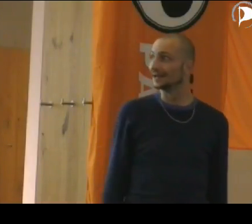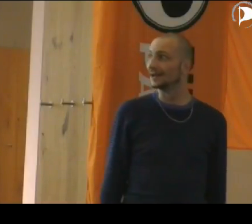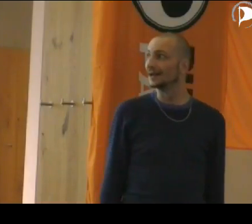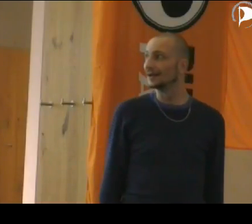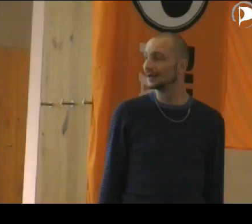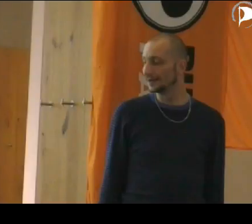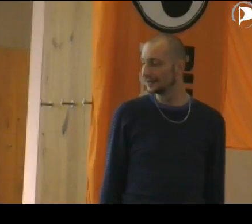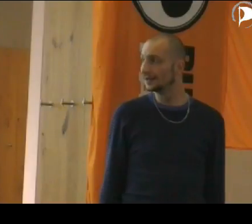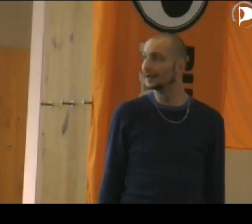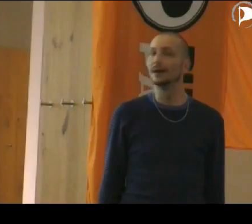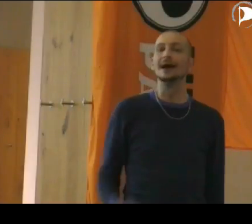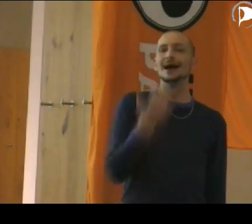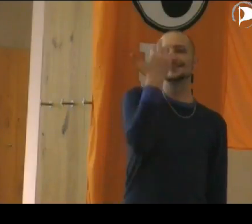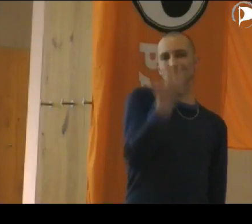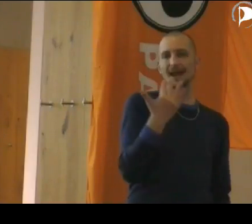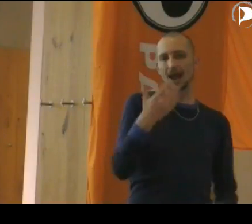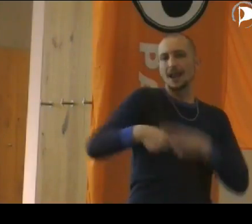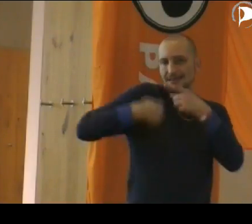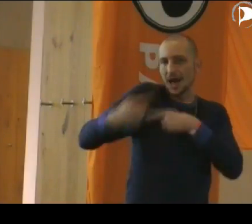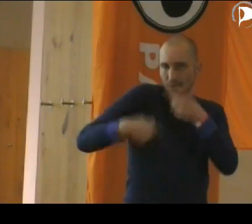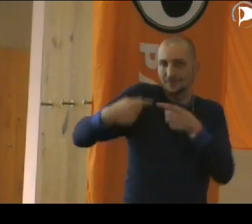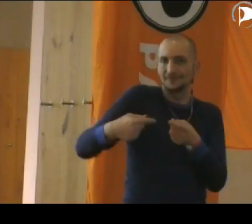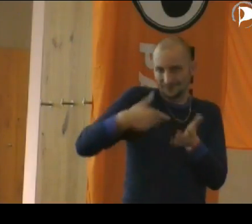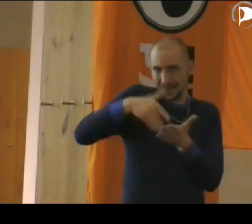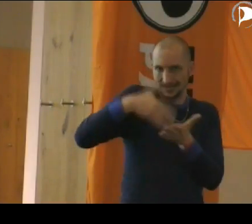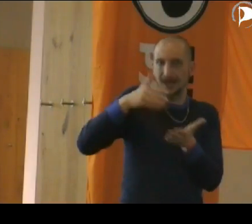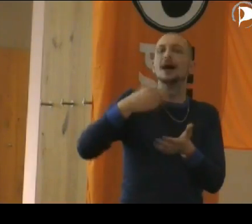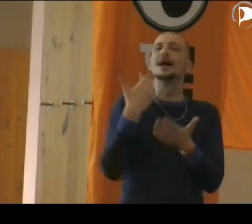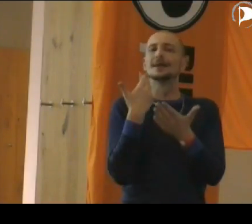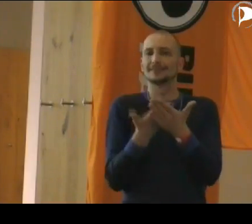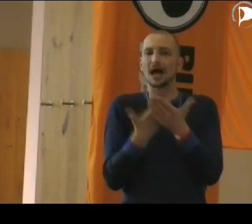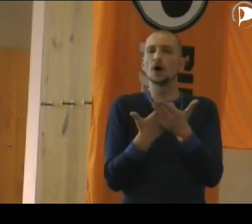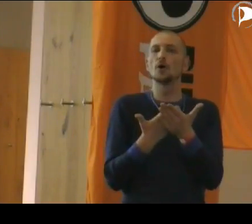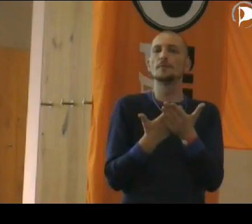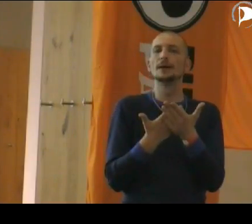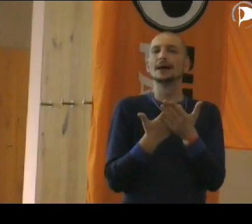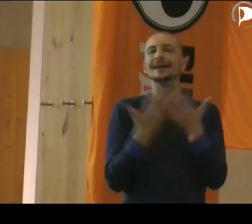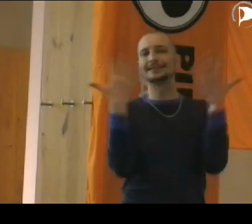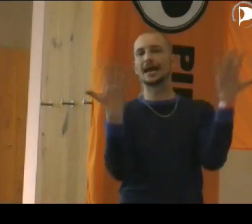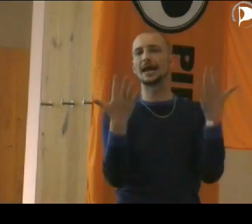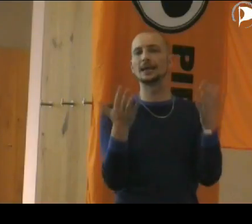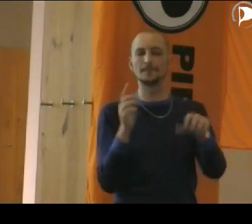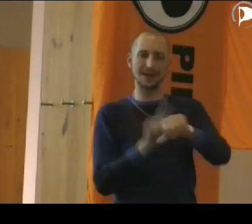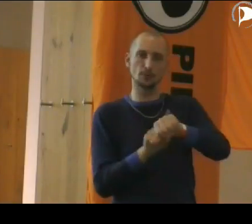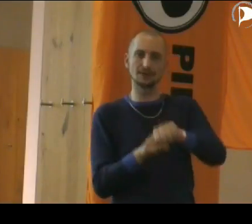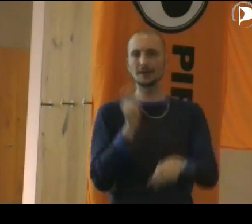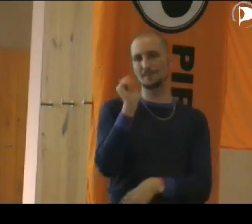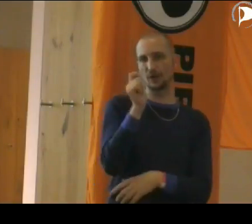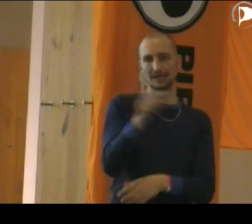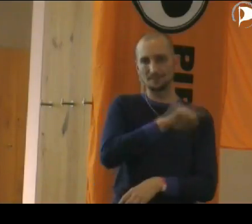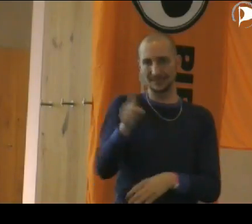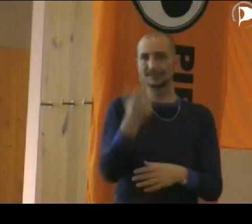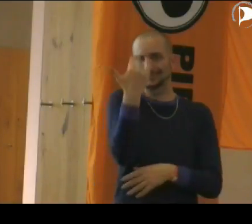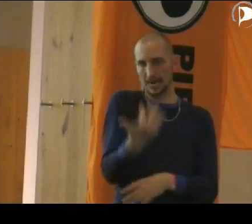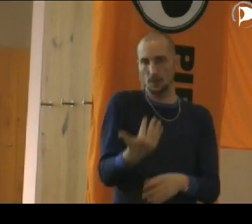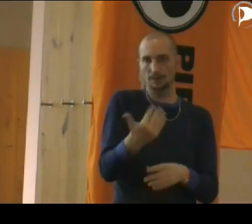die ausstellung läuft noch ich dachte dass man auch mit 1014 ist der aussendung zurück